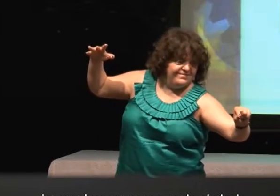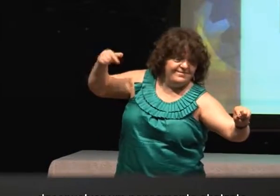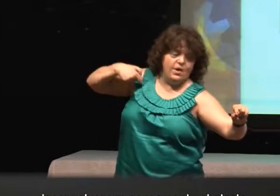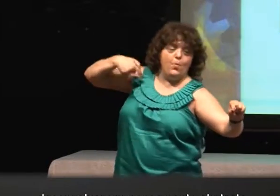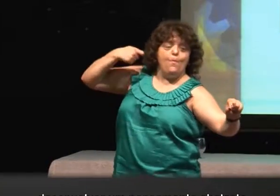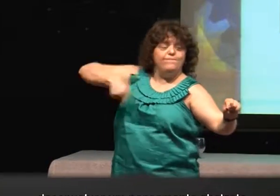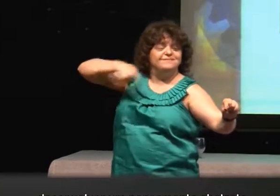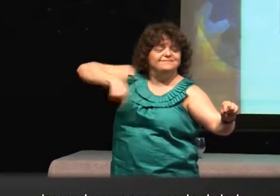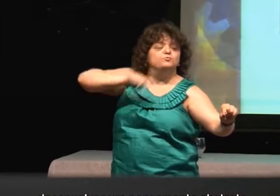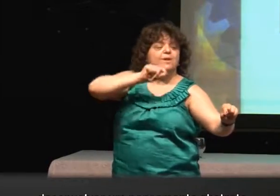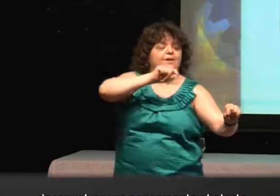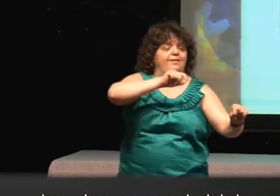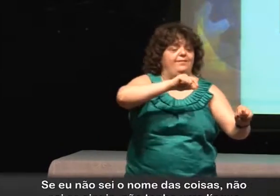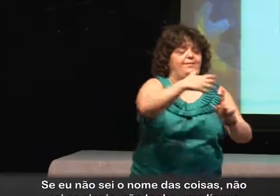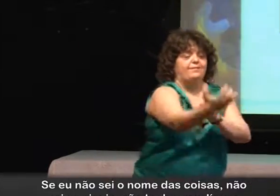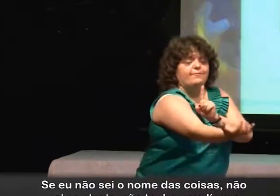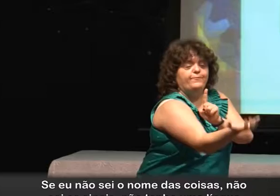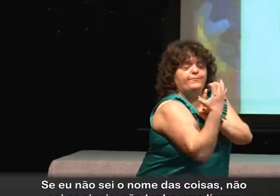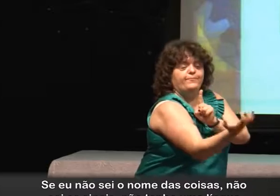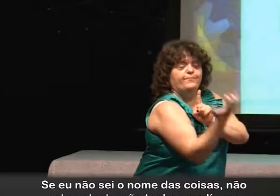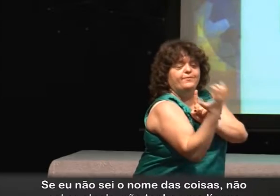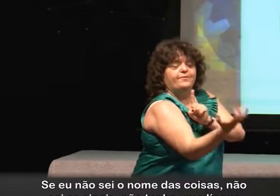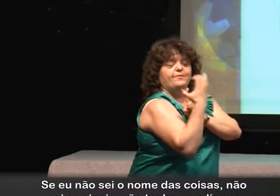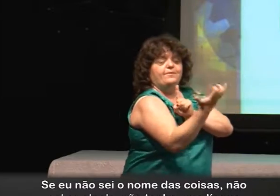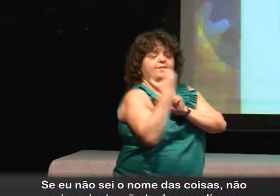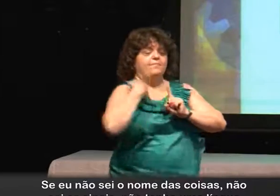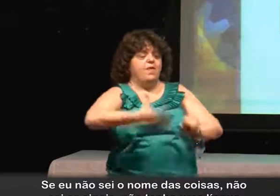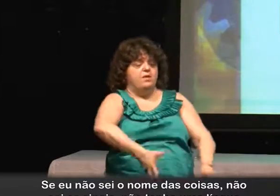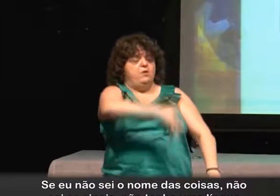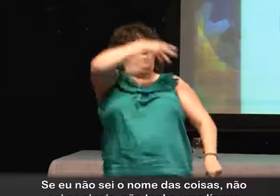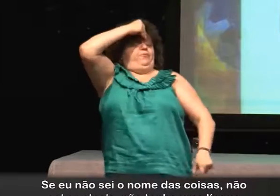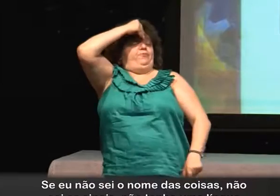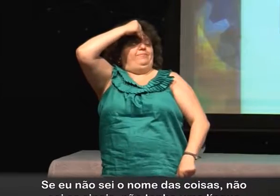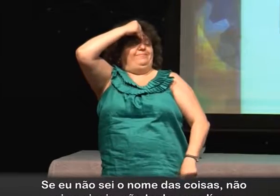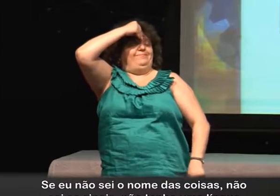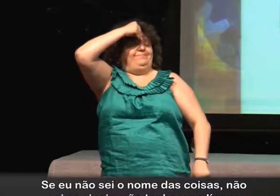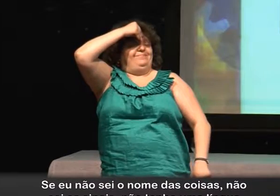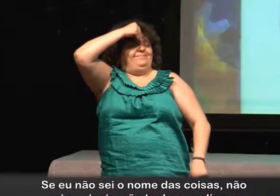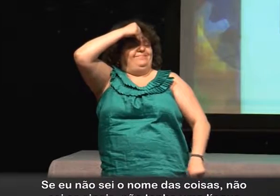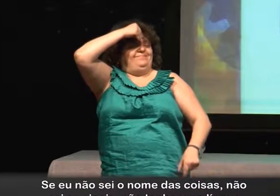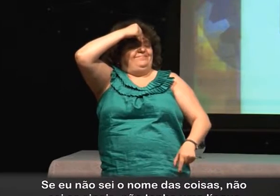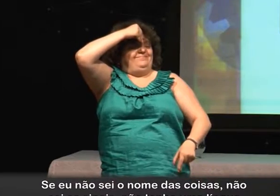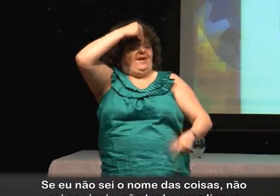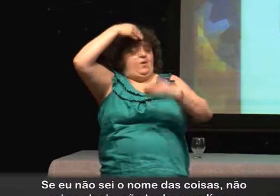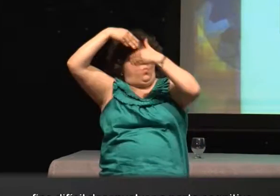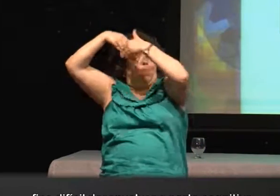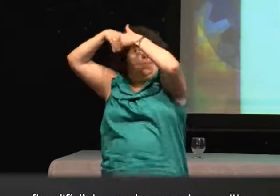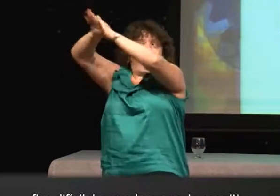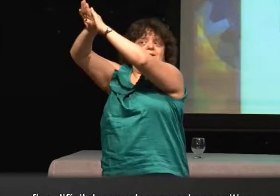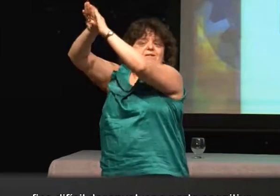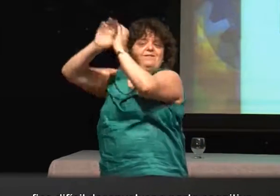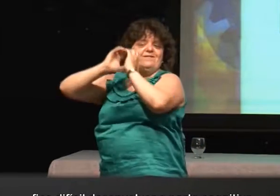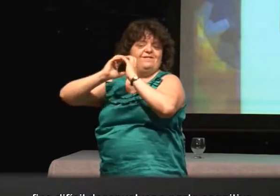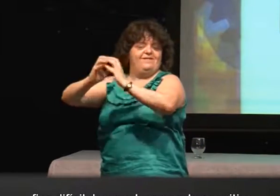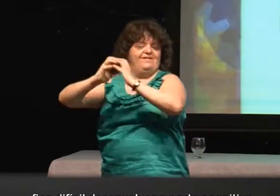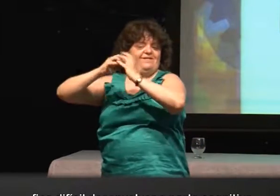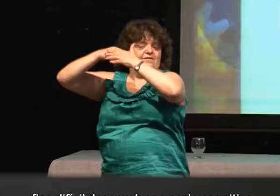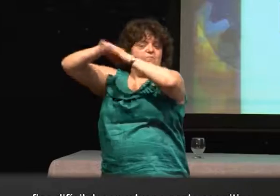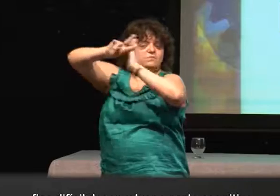desenvolver um pensamento abstrato. Se eu não sei o nome das coisas, se eu não sei os sinais, não tenho uma língua, fica difícil desenvolver a